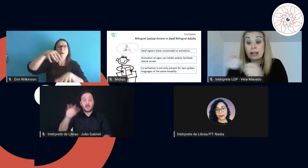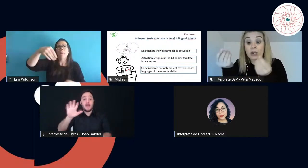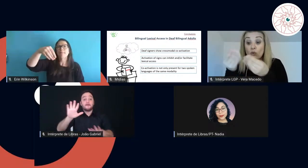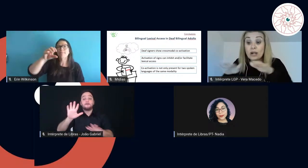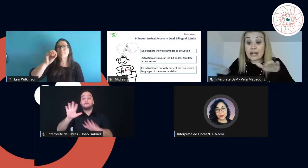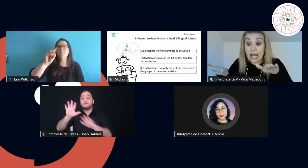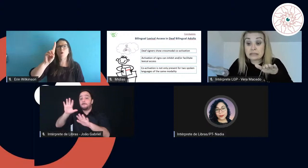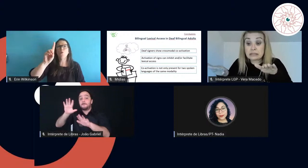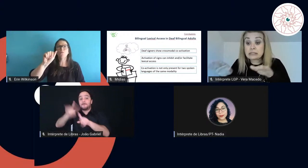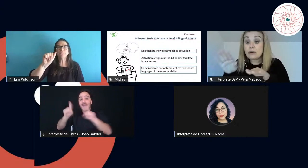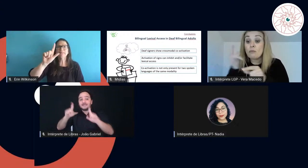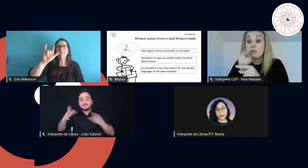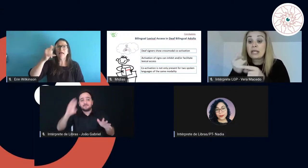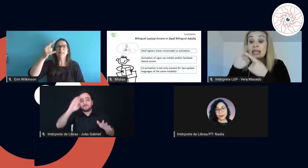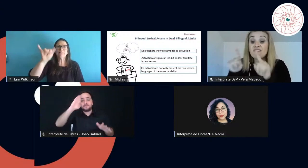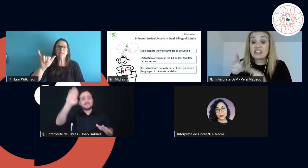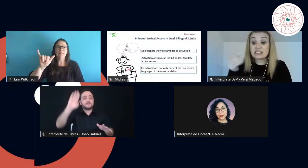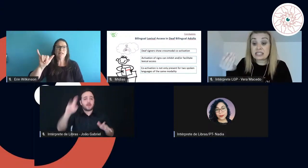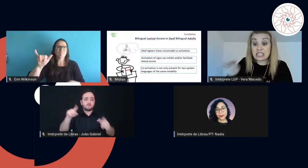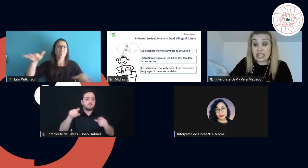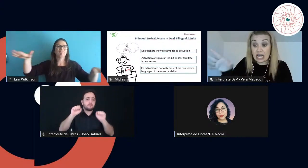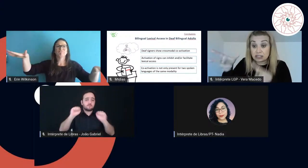e adultos